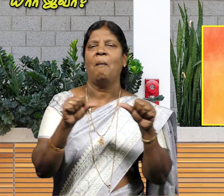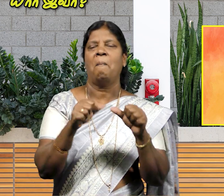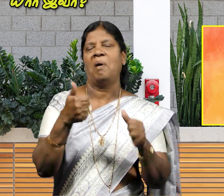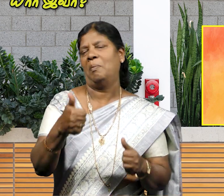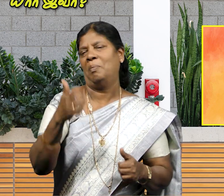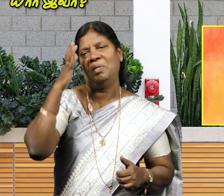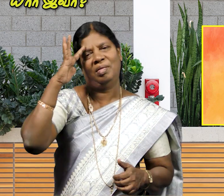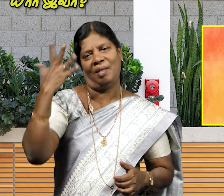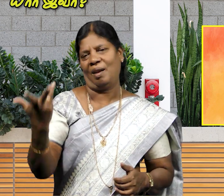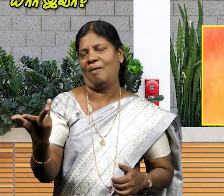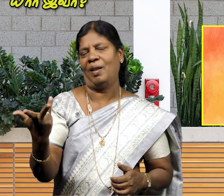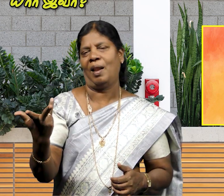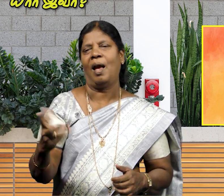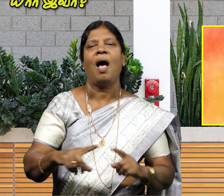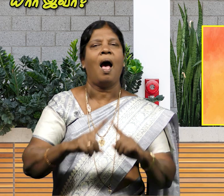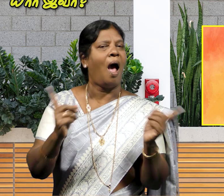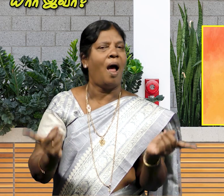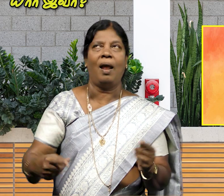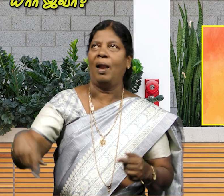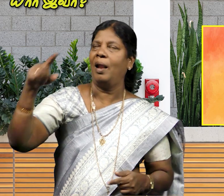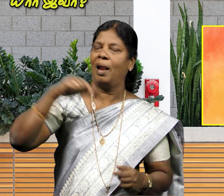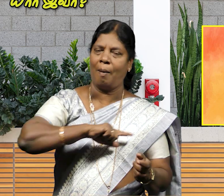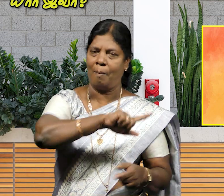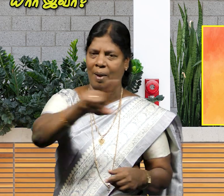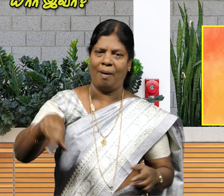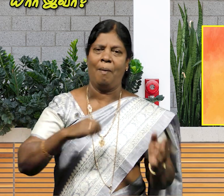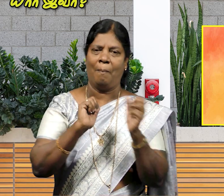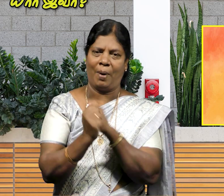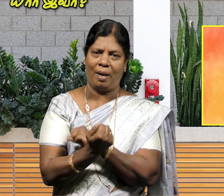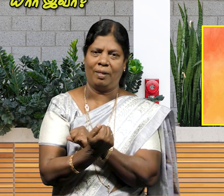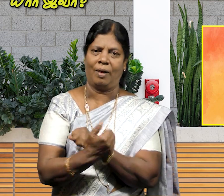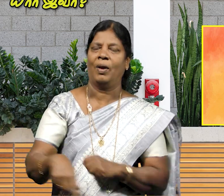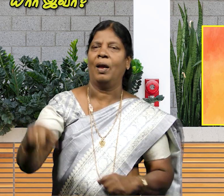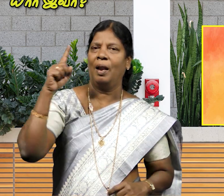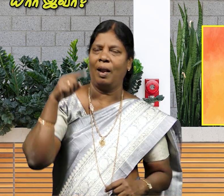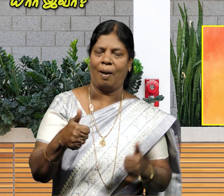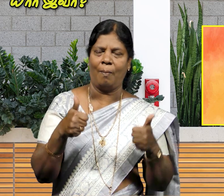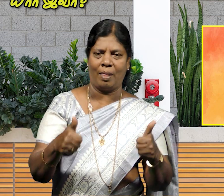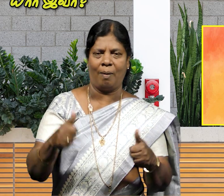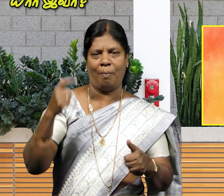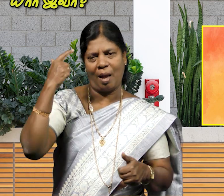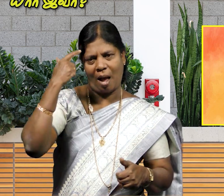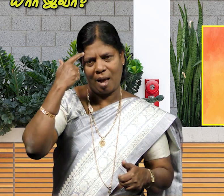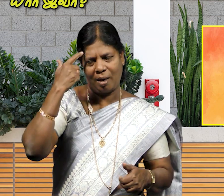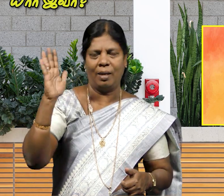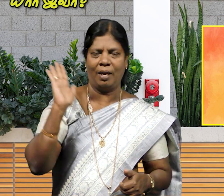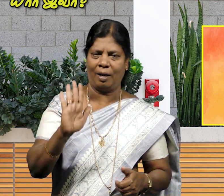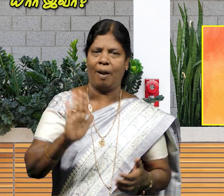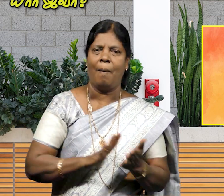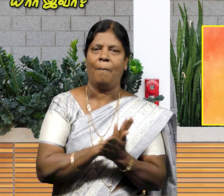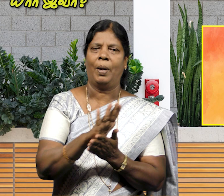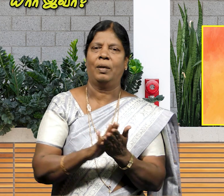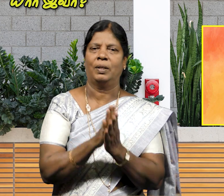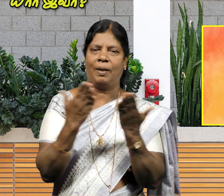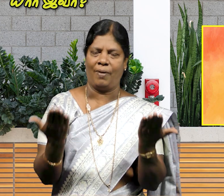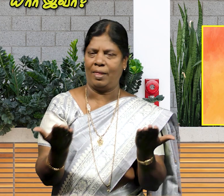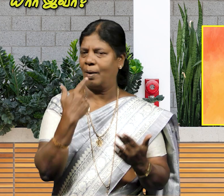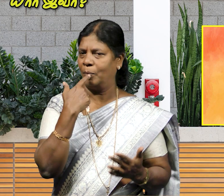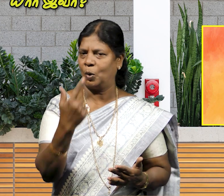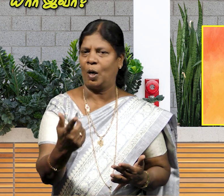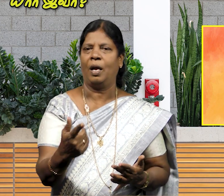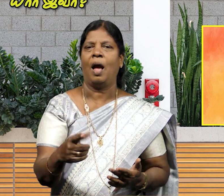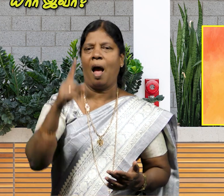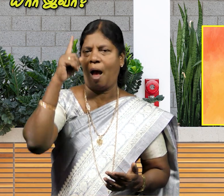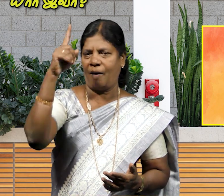எனக்கே என்னுடைய மதிப்பு தெரியுமா? ஆனால் நம்மை படைத்தவர் நம்முடைய மதிப்பை அறிந்திருக்கிறார் என்று பரிசுத்த